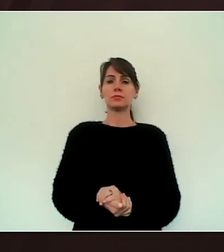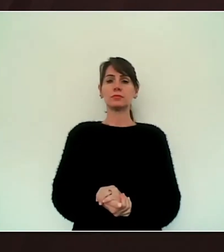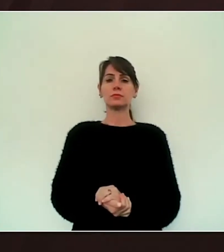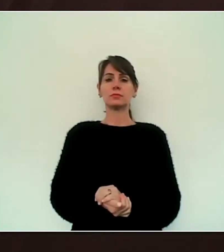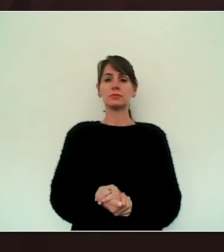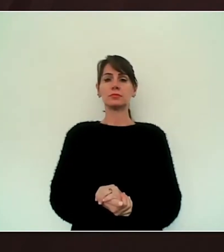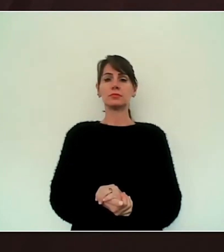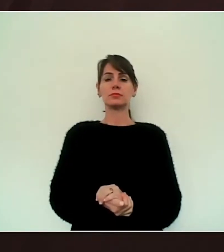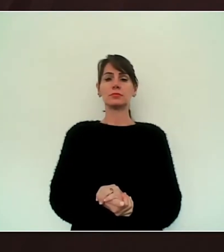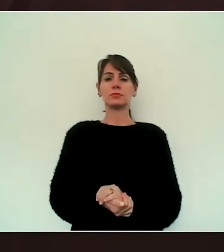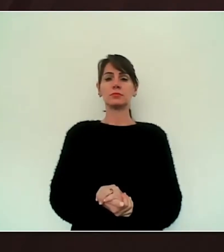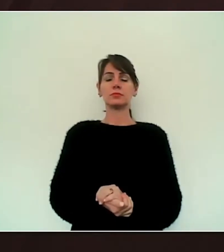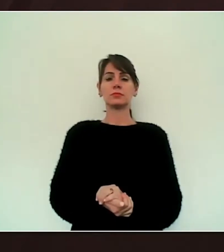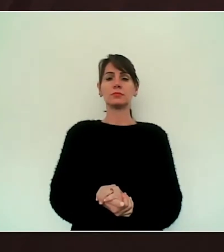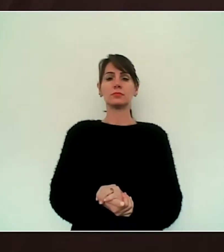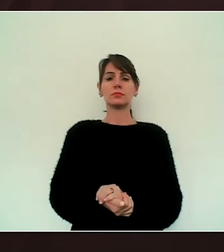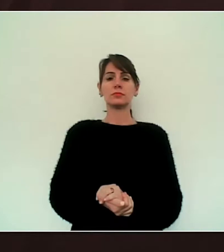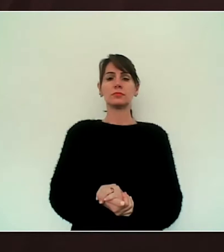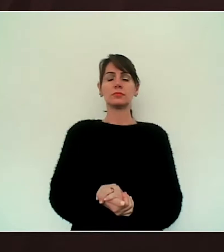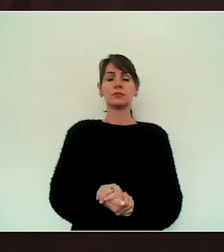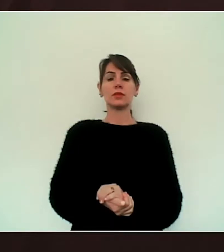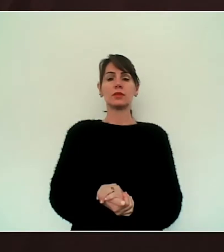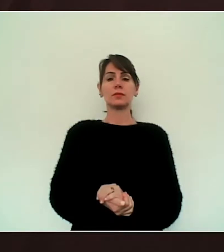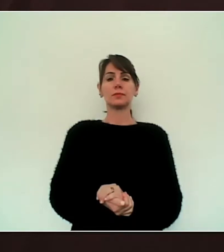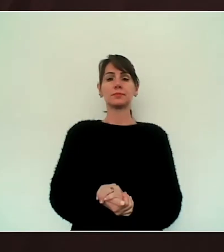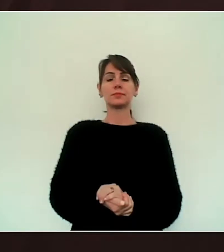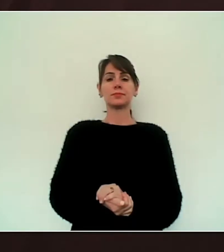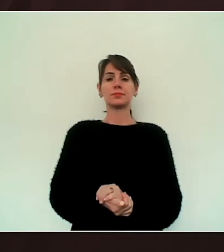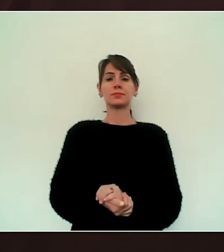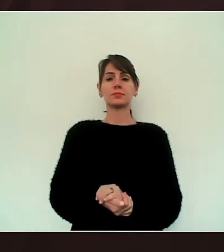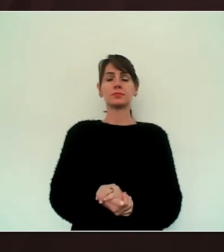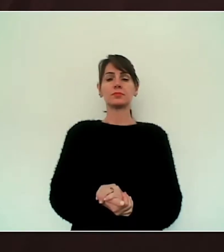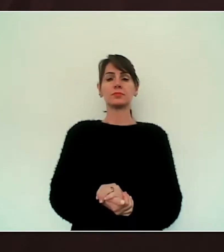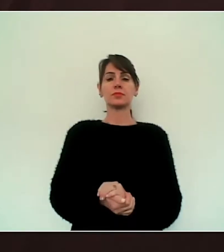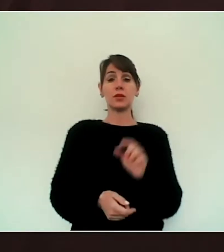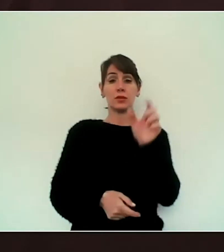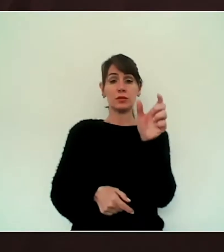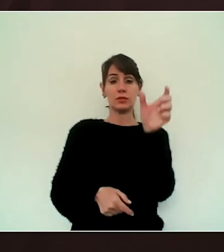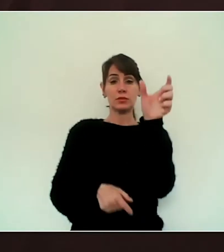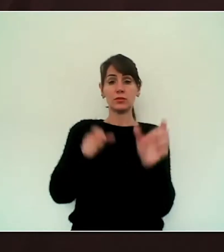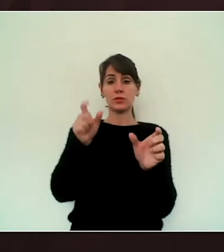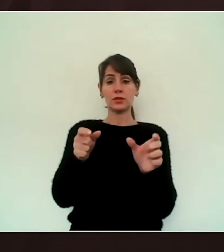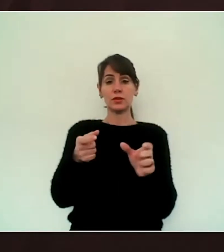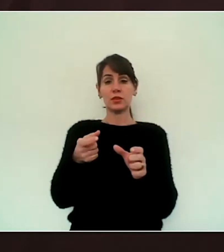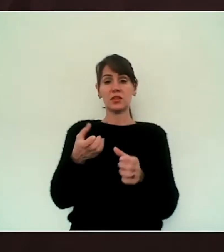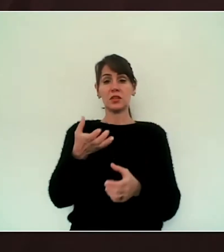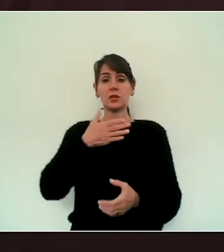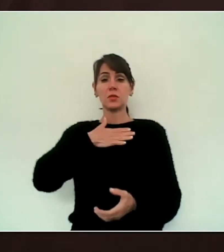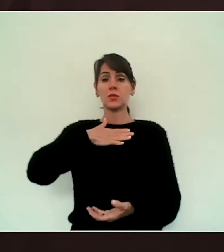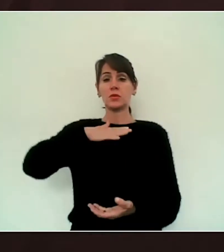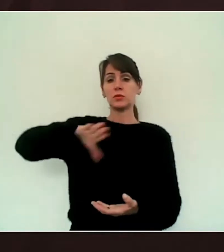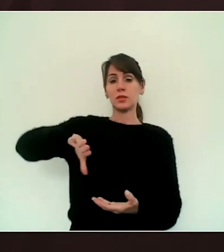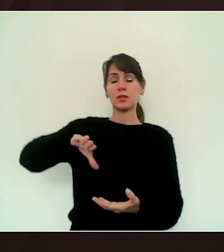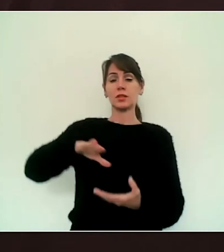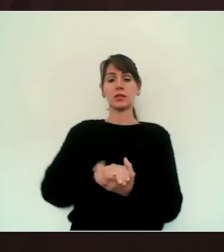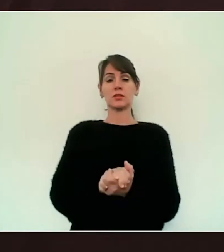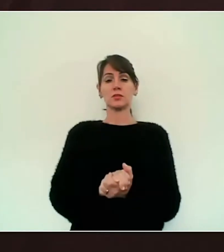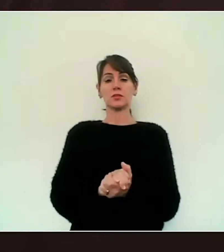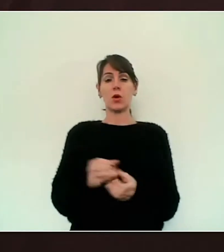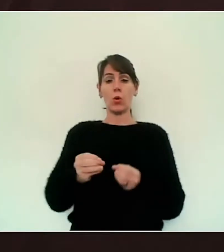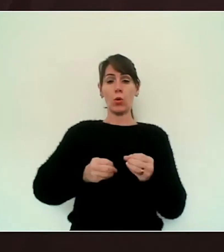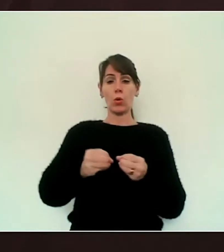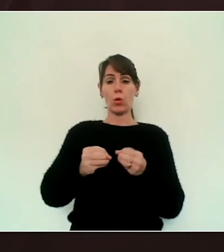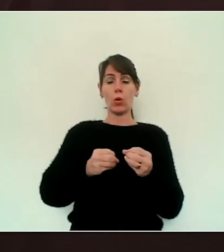Tens, contudo, a teu favor, que odeias as obras dos nicolaítas, as quais